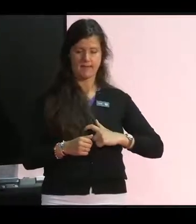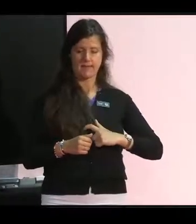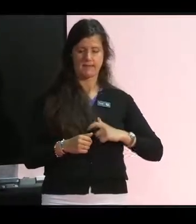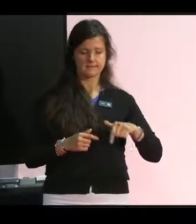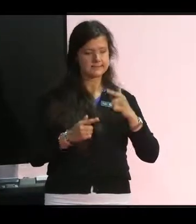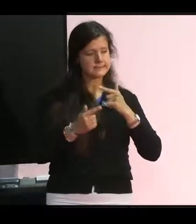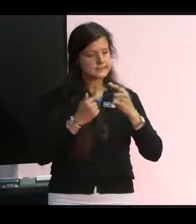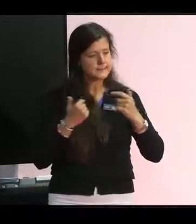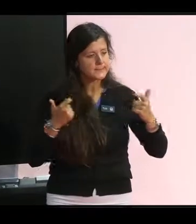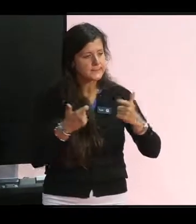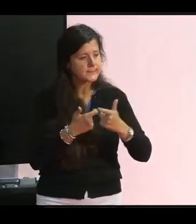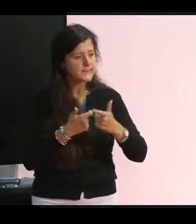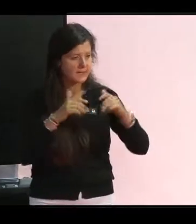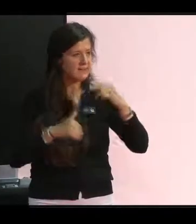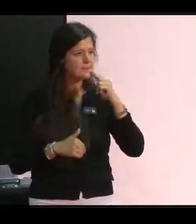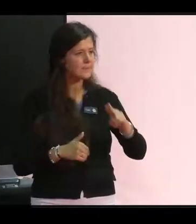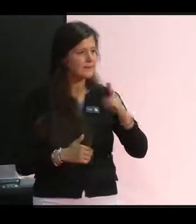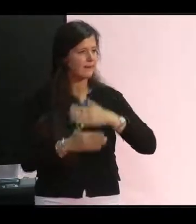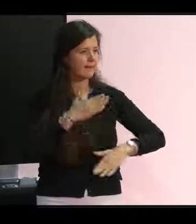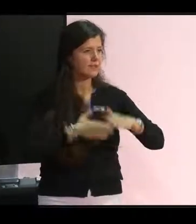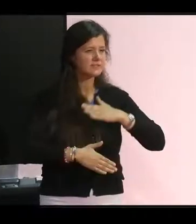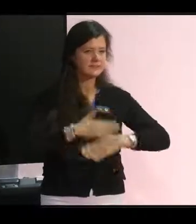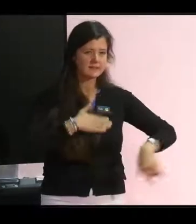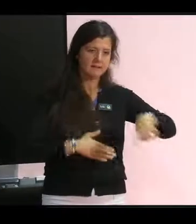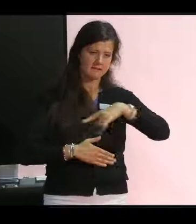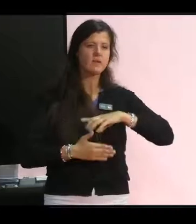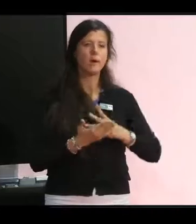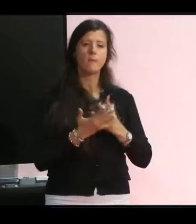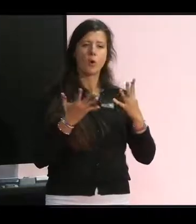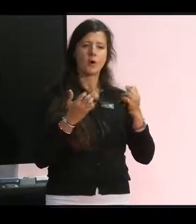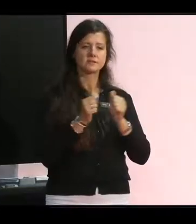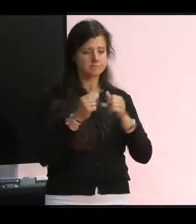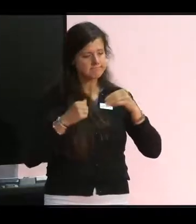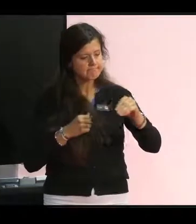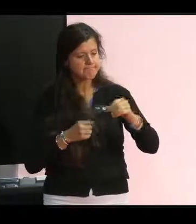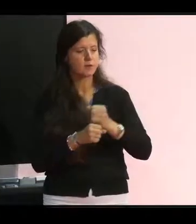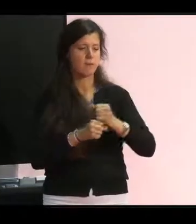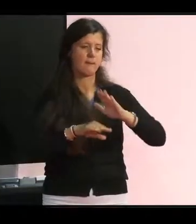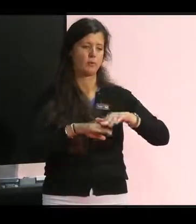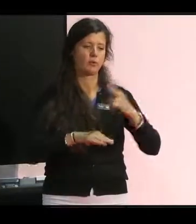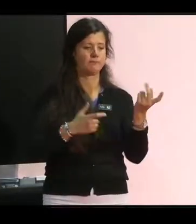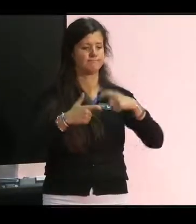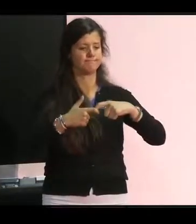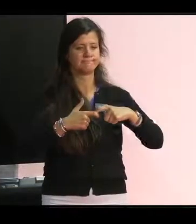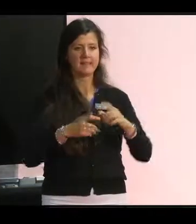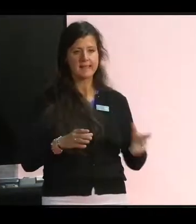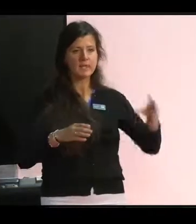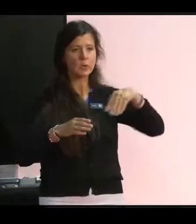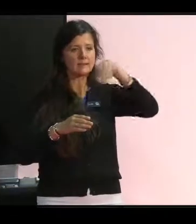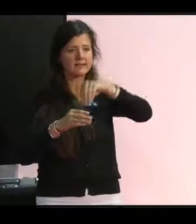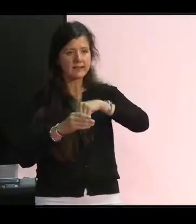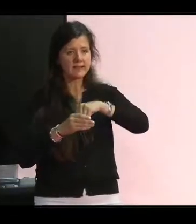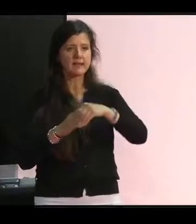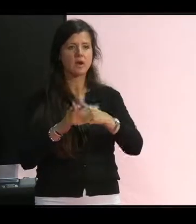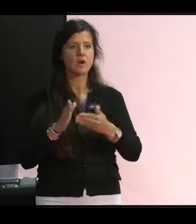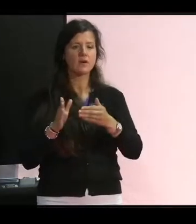varit jätteintressant. Det visar sig att vi har mycket att arbeta på just nu när det gäller att inkludering av